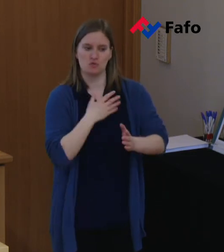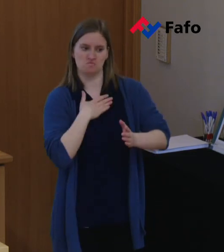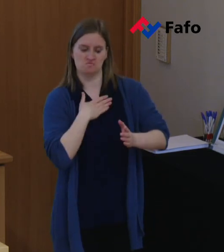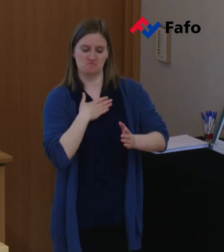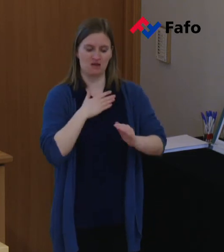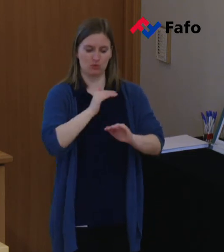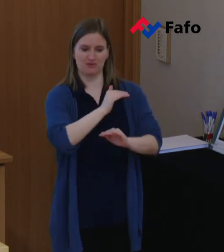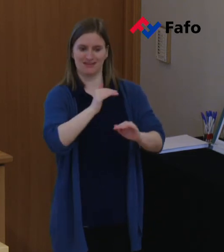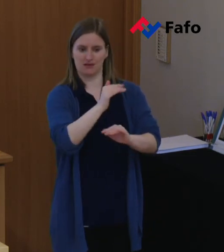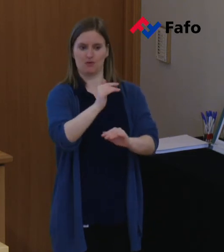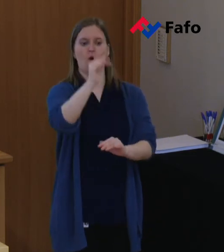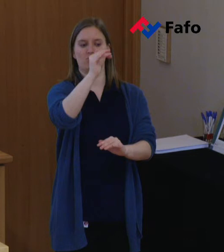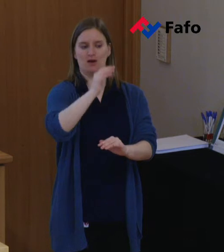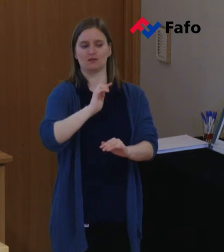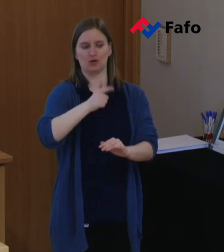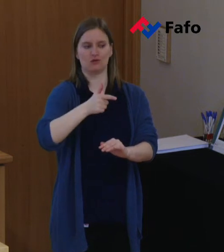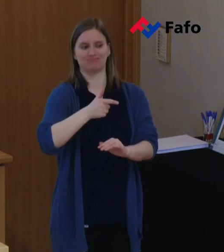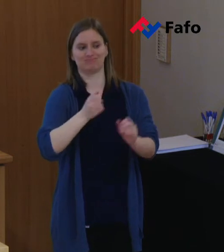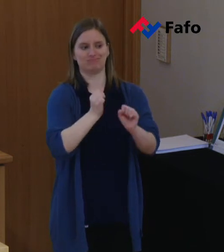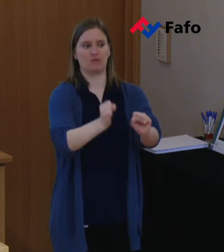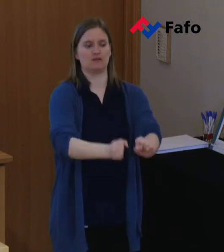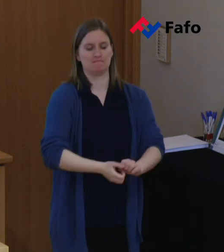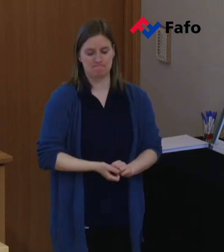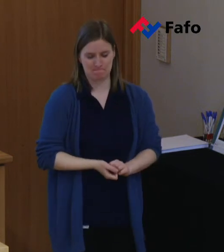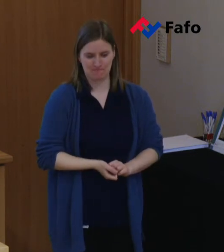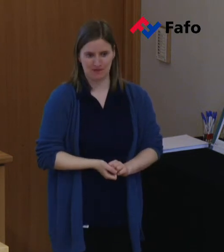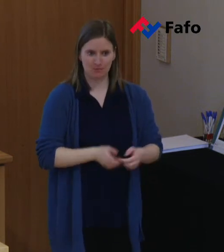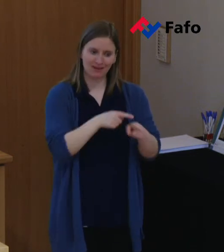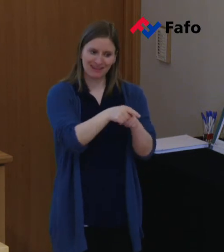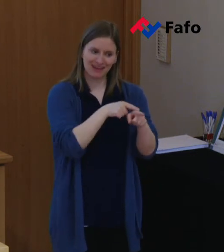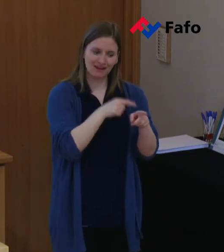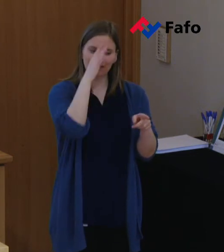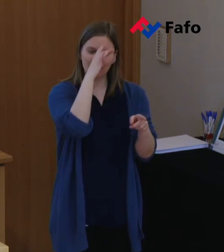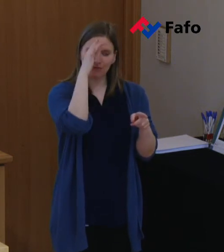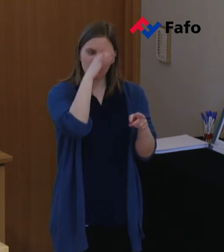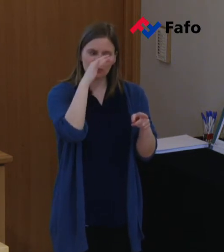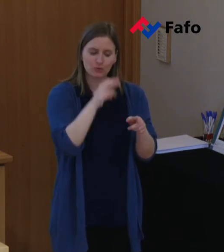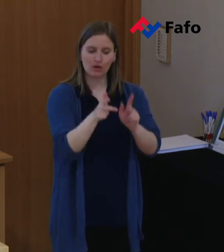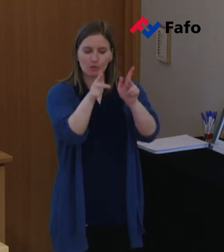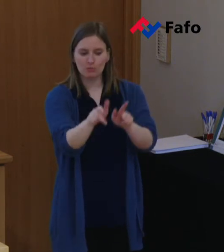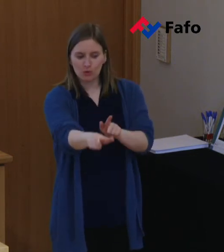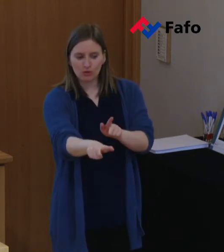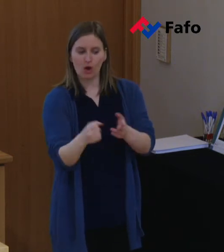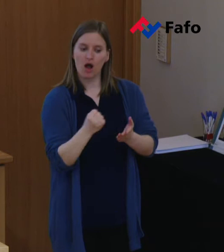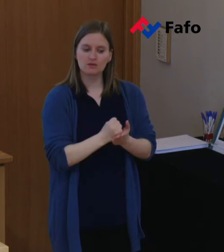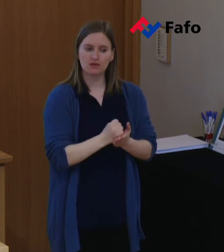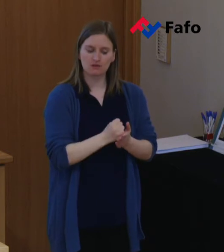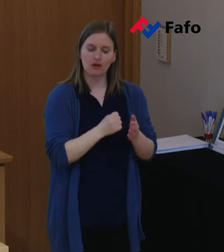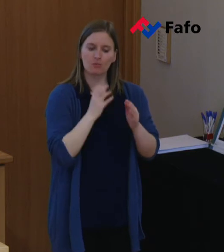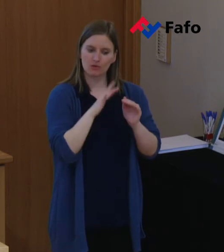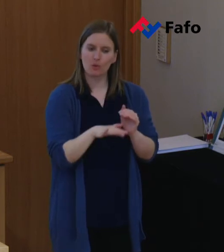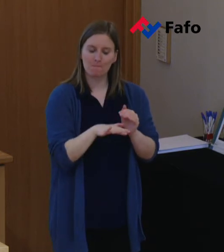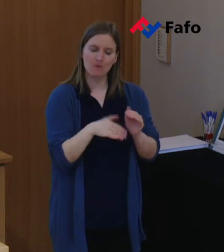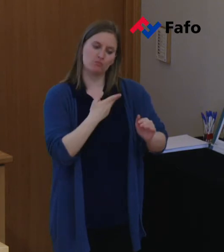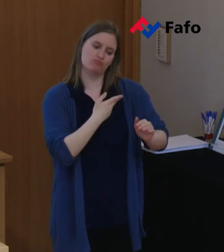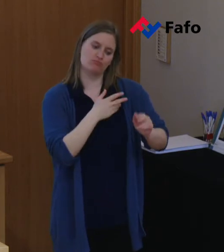oppe I etasjen på grunn av det. Men denne innledende refleksjonen jo noe som på en måte både brukeren og de ansatte snakker mye om, at man